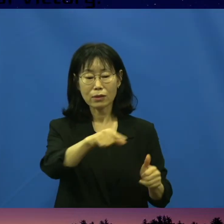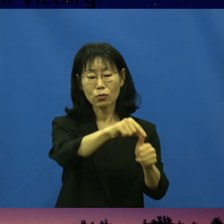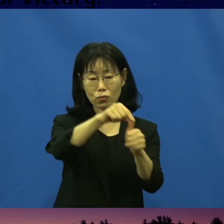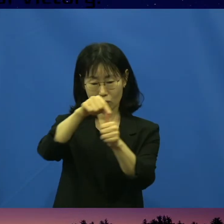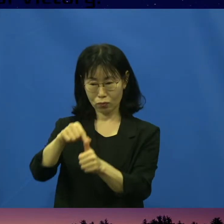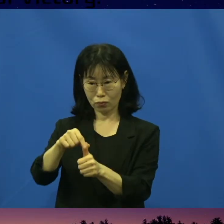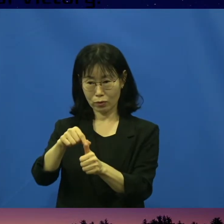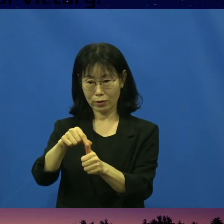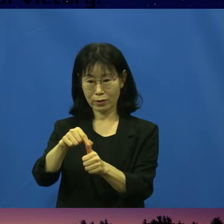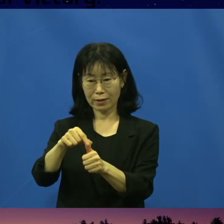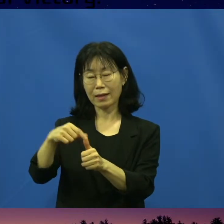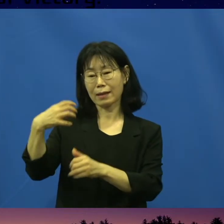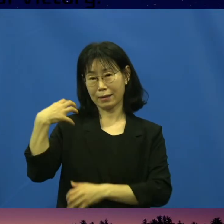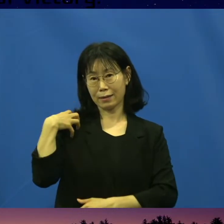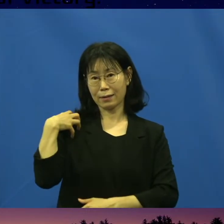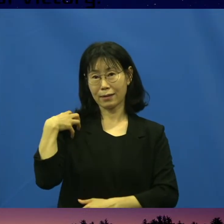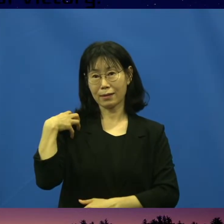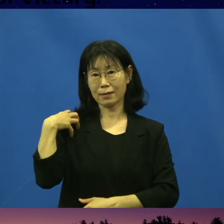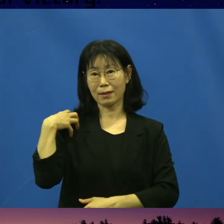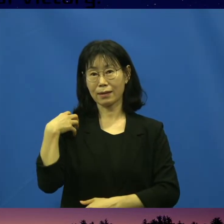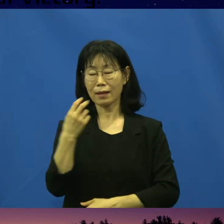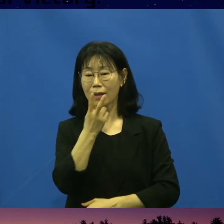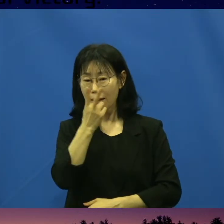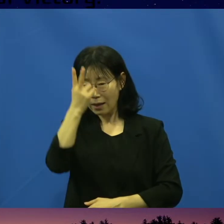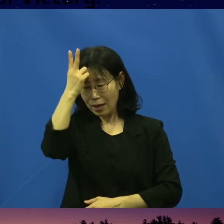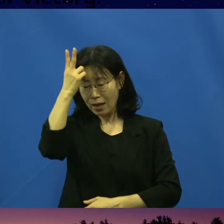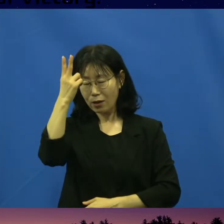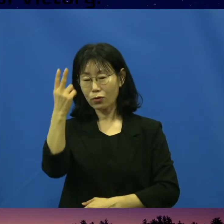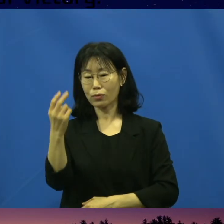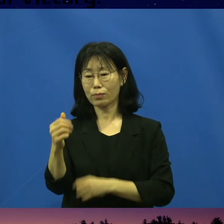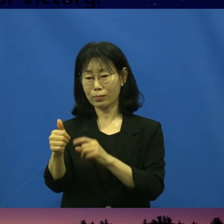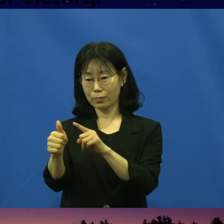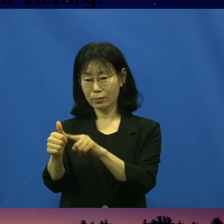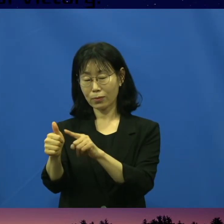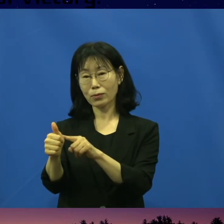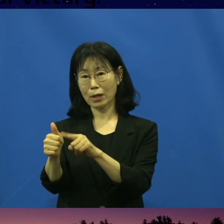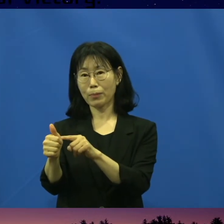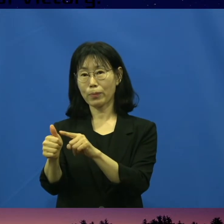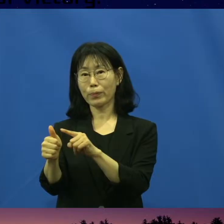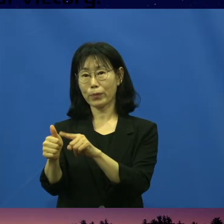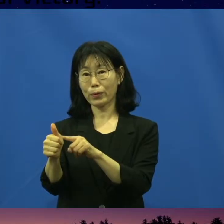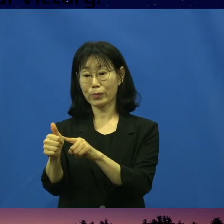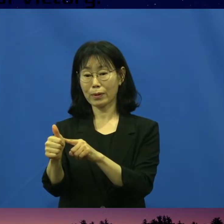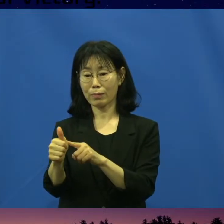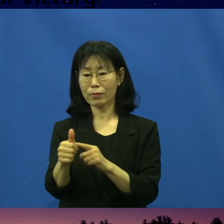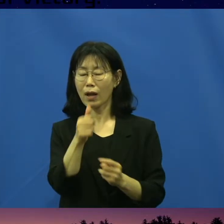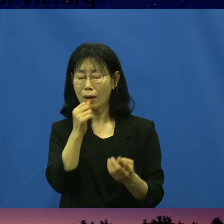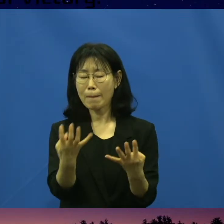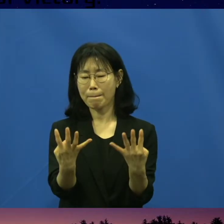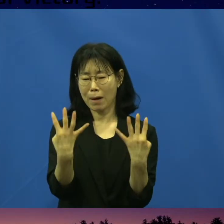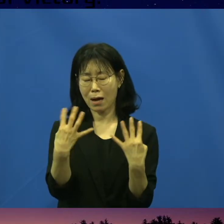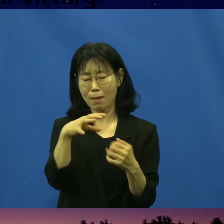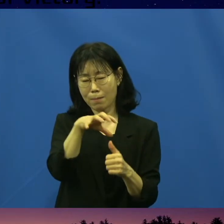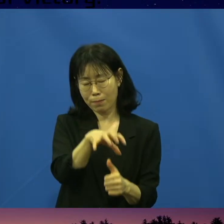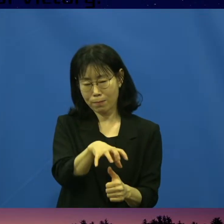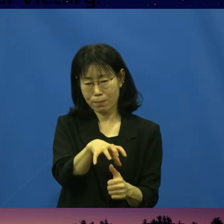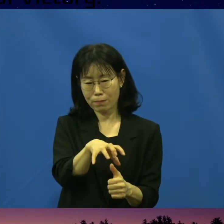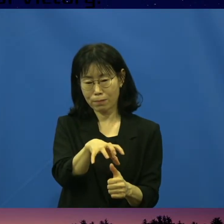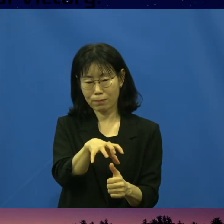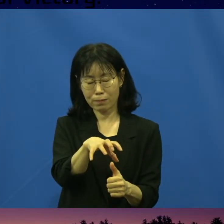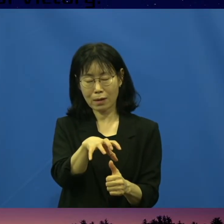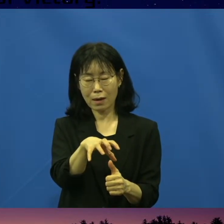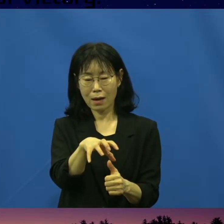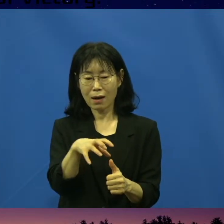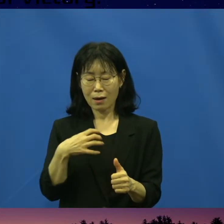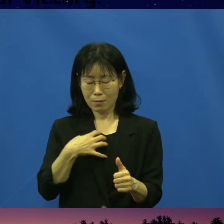그죠? 그 감옥에 갇혀서 감옥생활하고 있는 요셉이 어떻게 애국의 총리가 될 걸 누가 생각했어요? 그 주변의